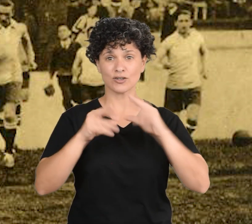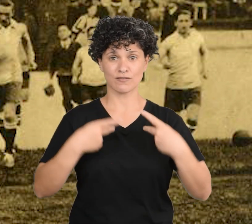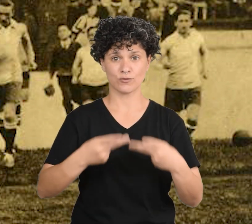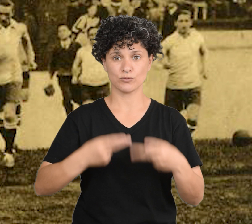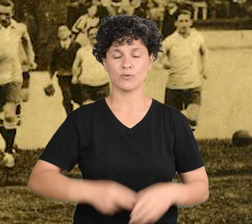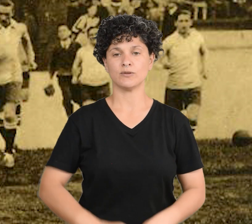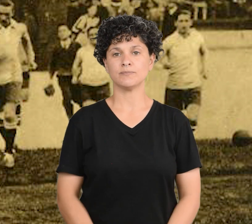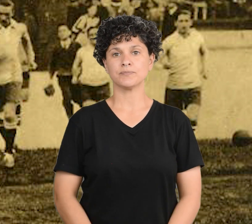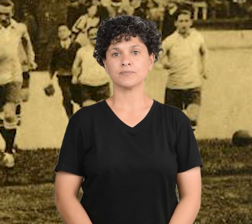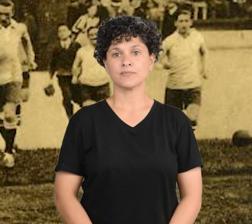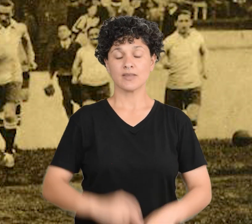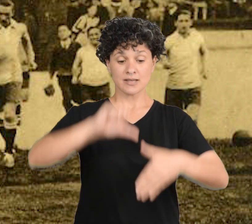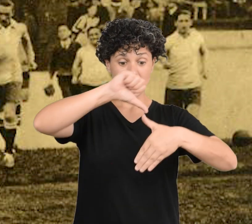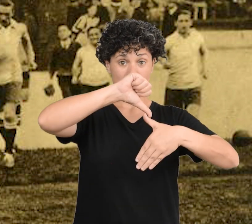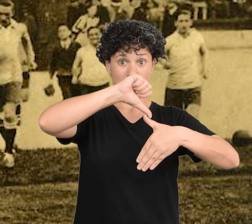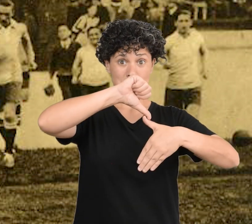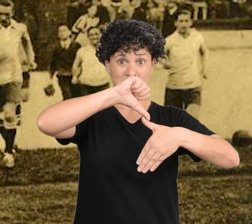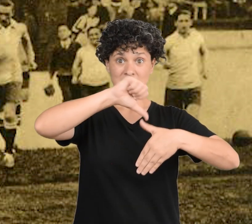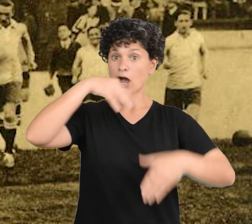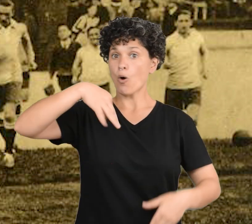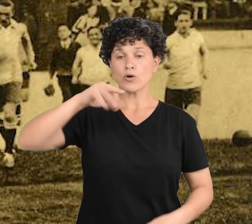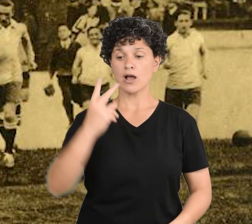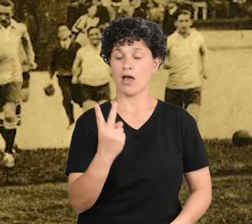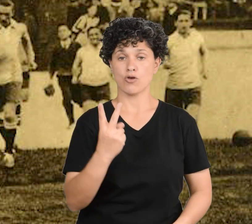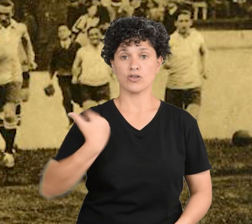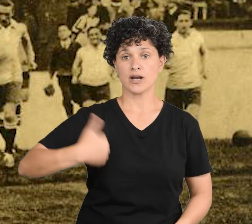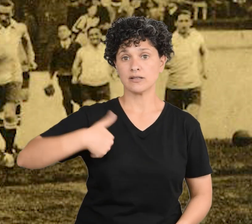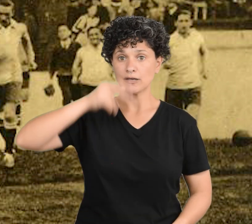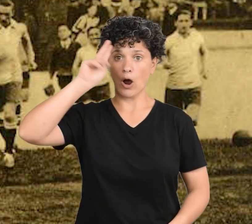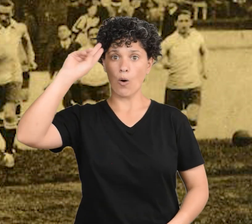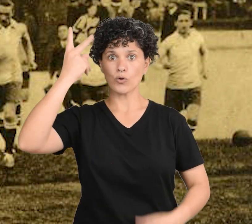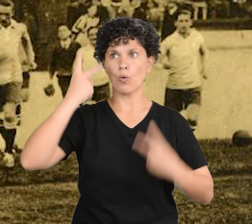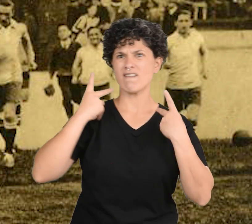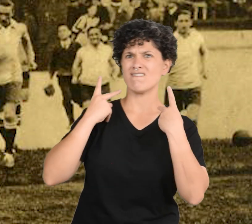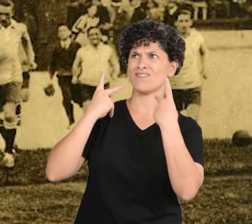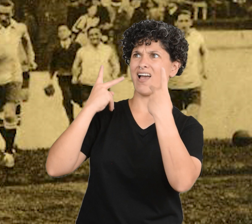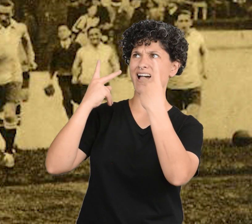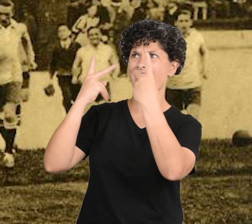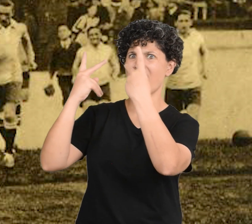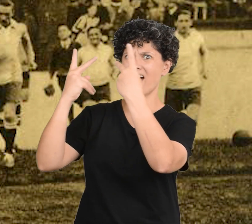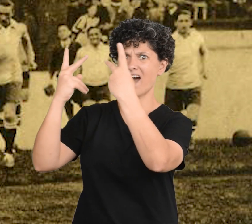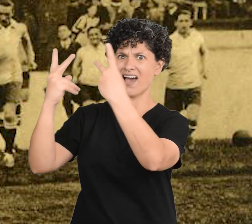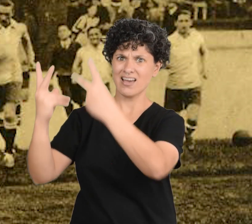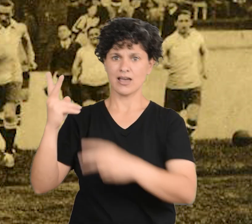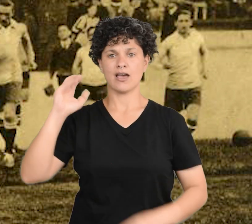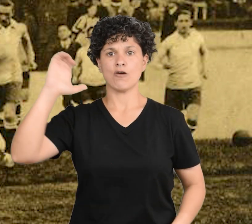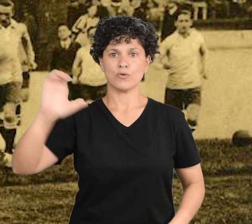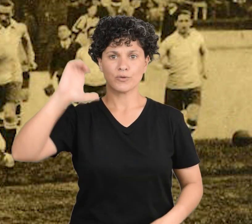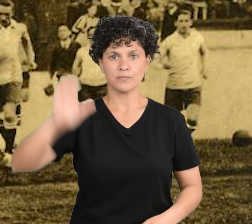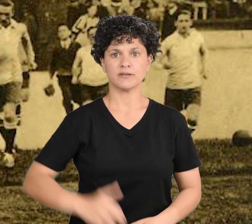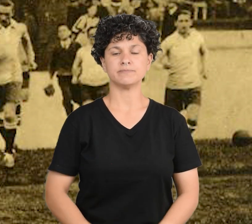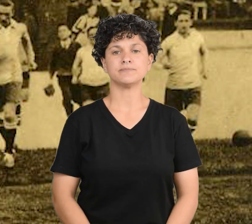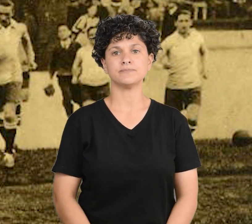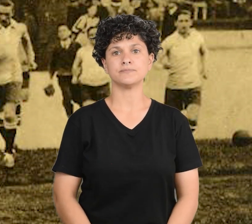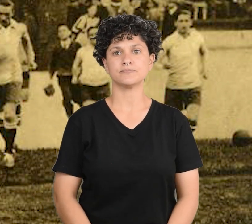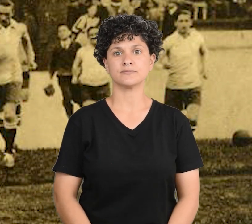17 selecciones participaron de aquel campeonato. Las únicas de Sudamérica en realizar el largo viaje a